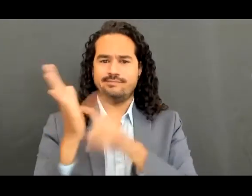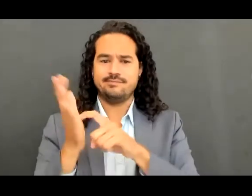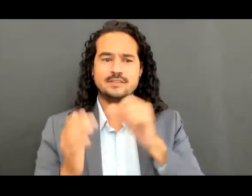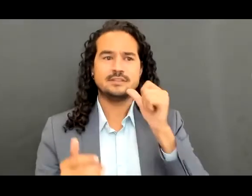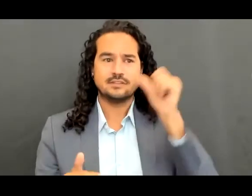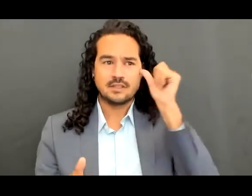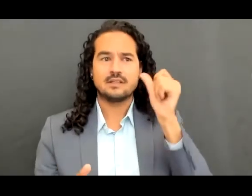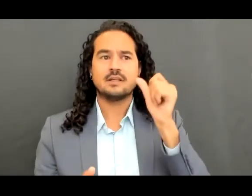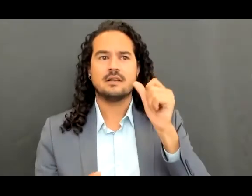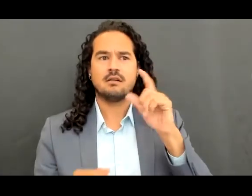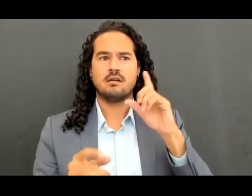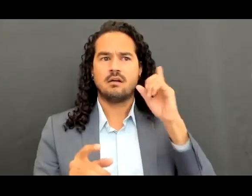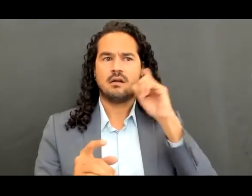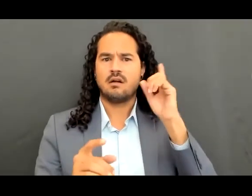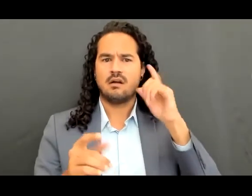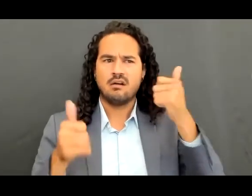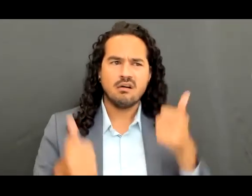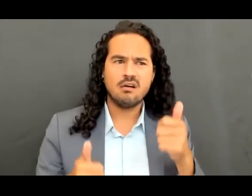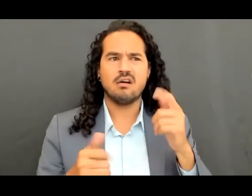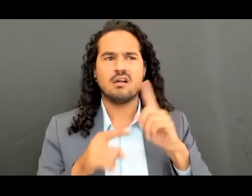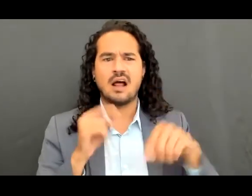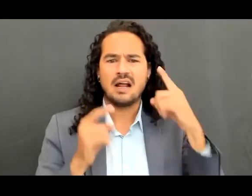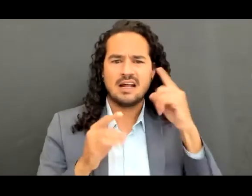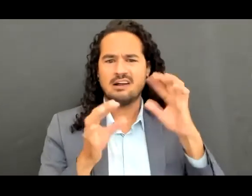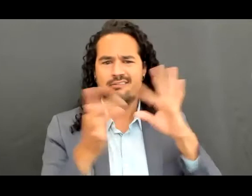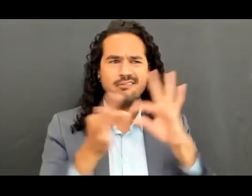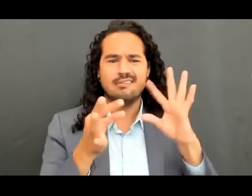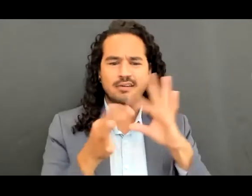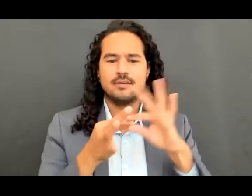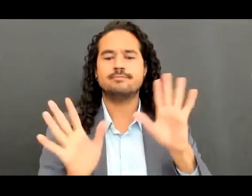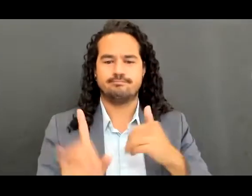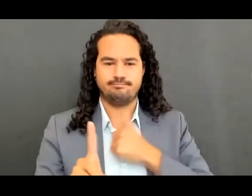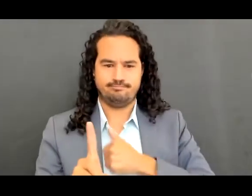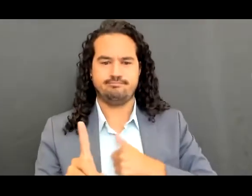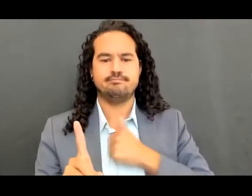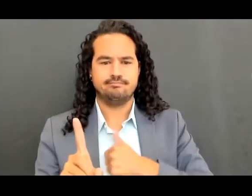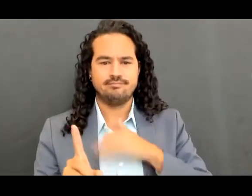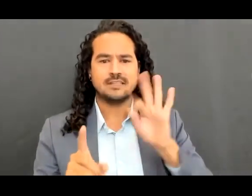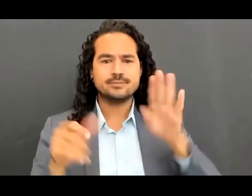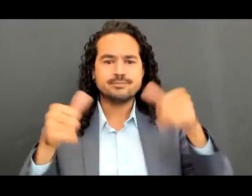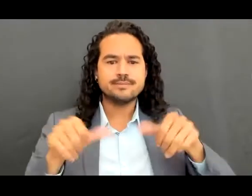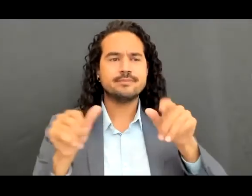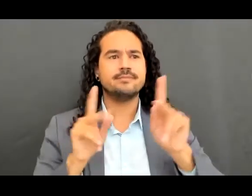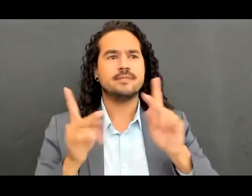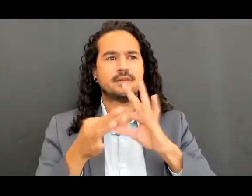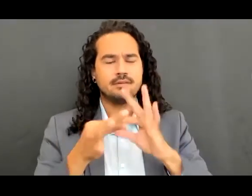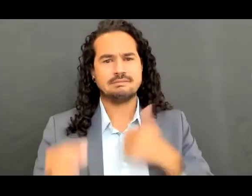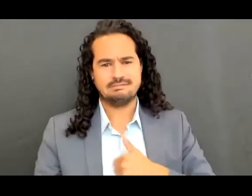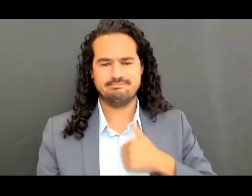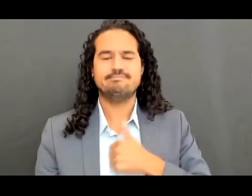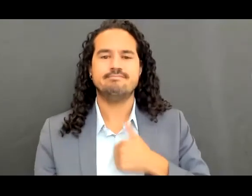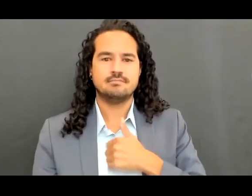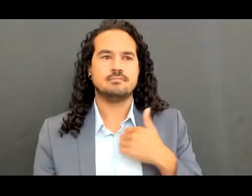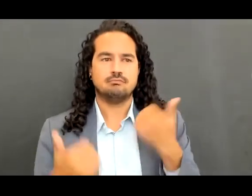y también quiero pedir disculpas porque se nos fue el audio en la reunión de ayer. Una